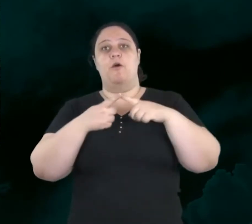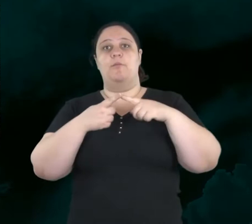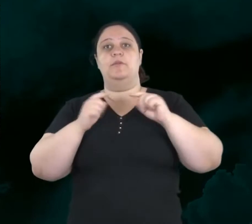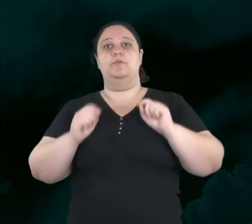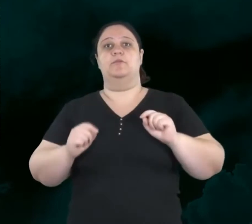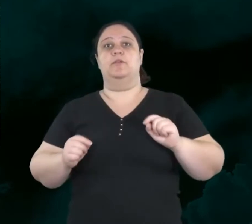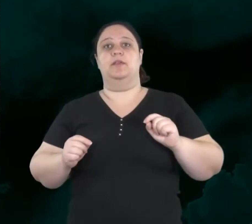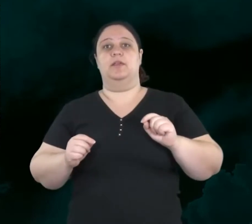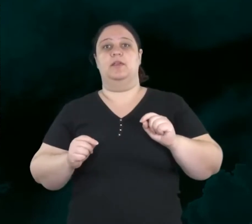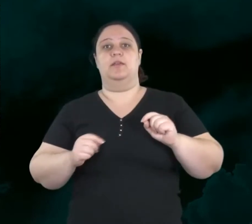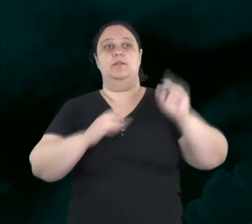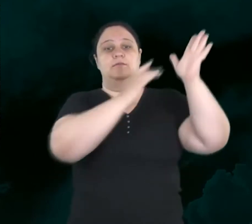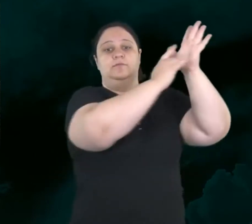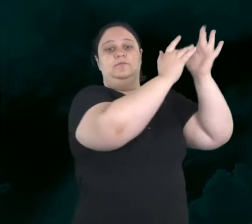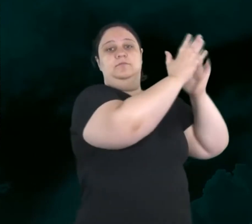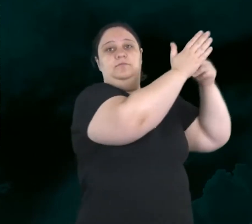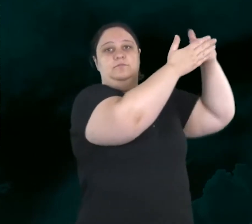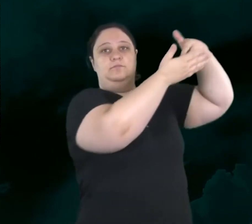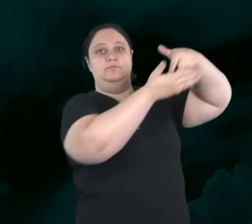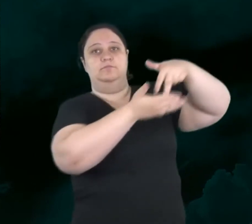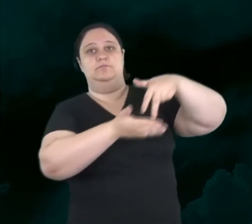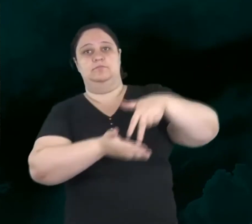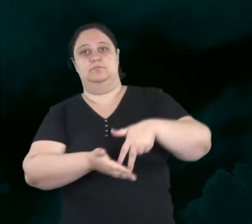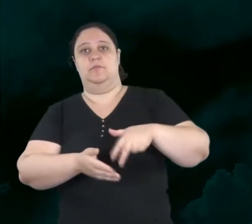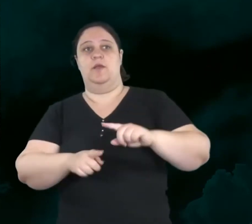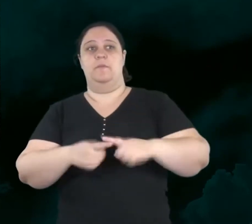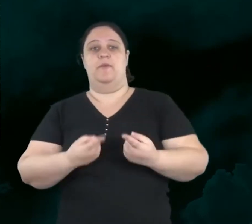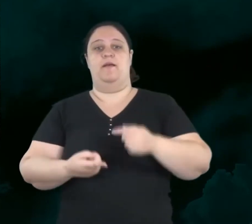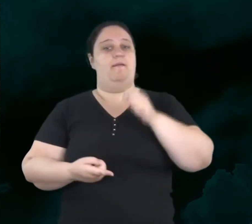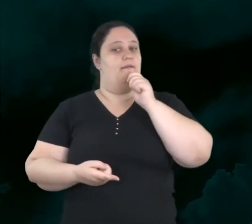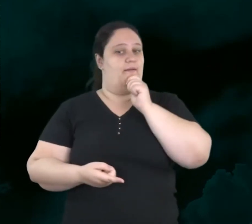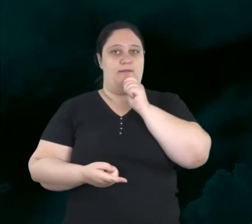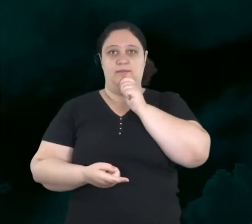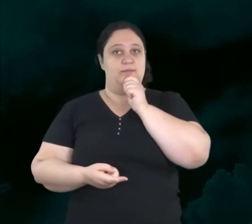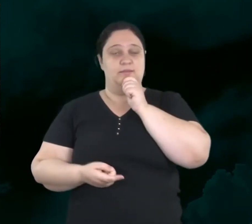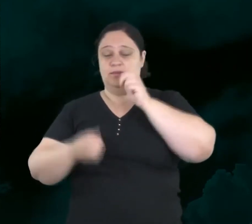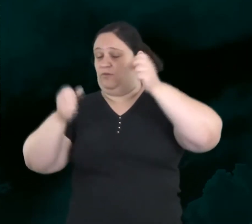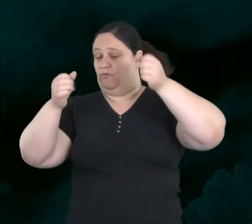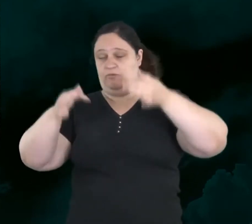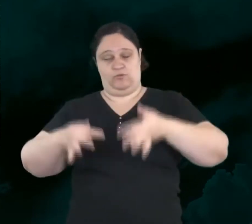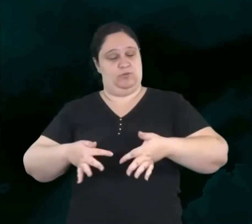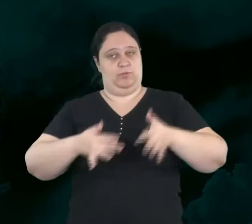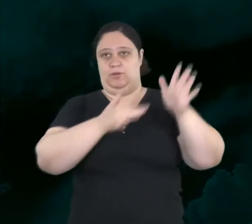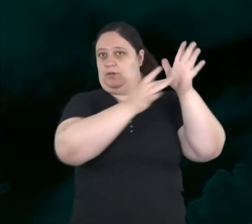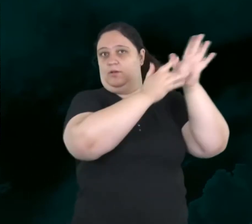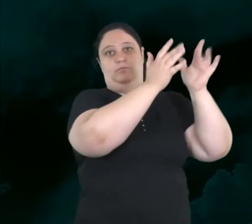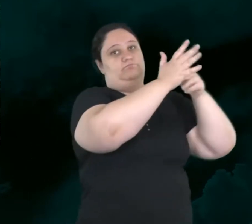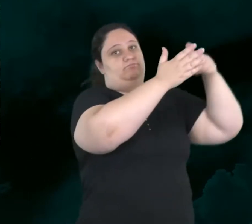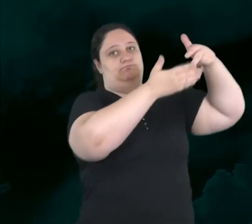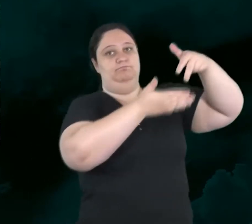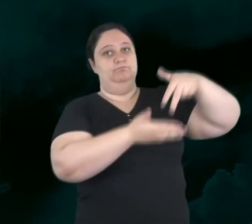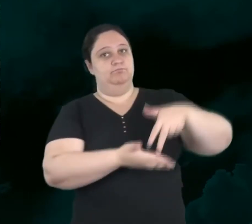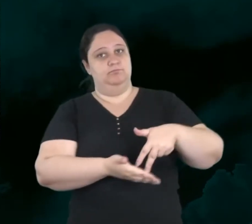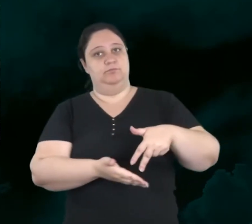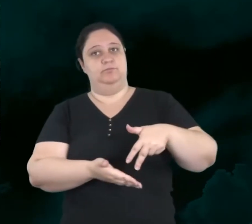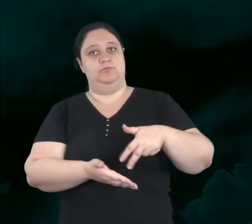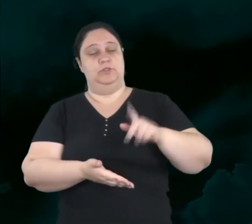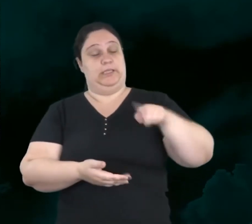Todavia, eu ainda não vou entrar na questão da vinda do Senhor propriamente dita, eu ainda